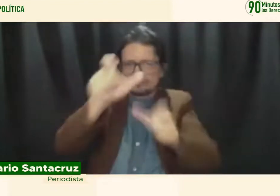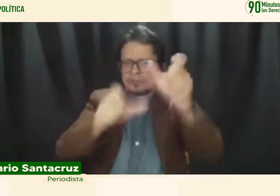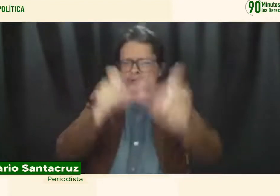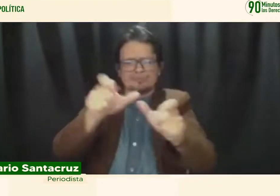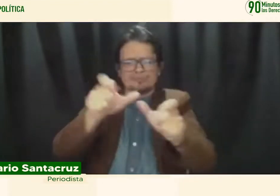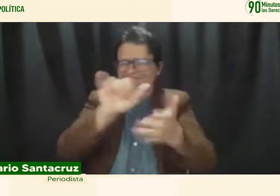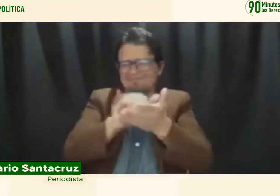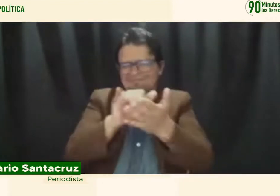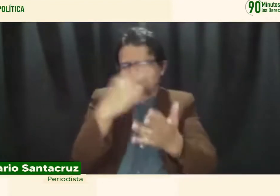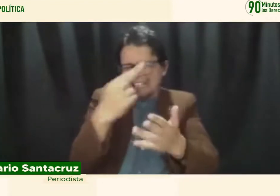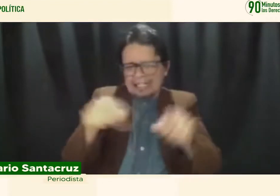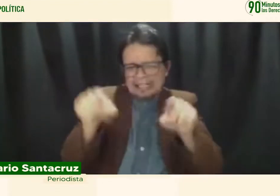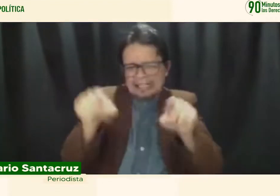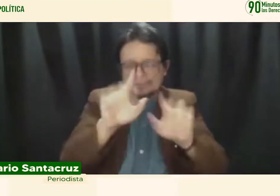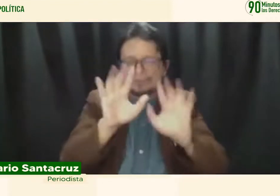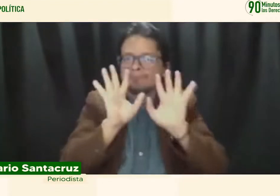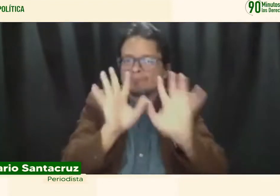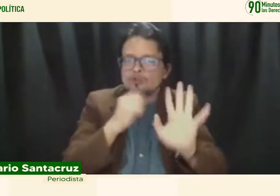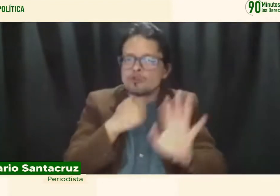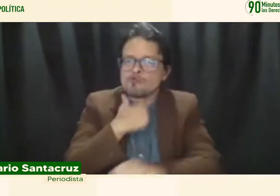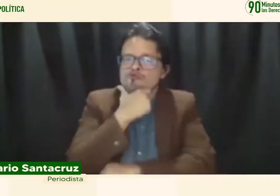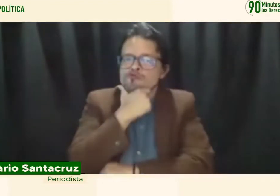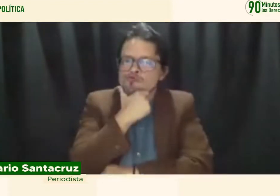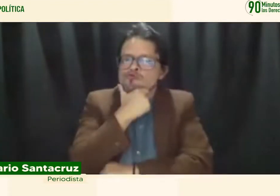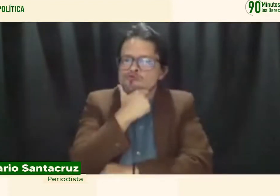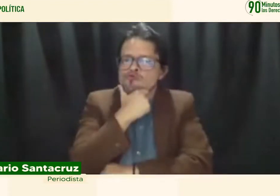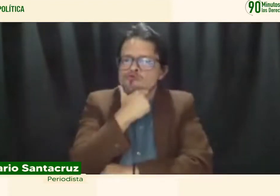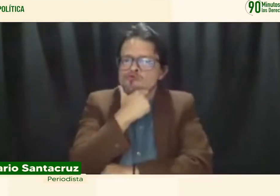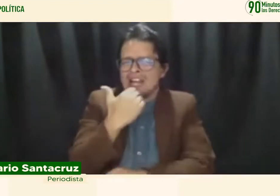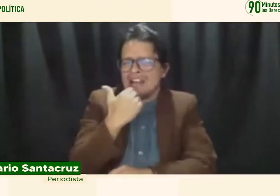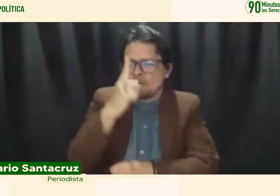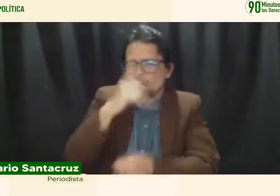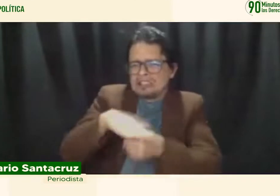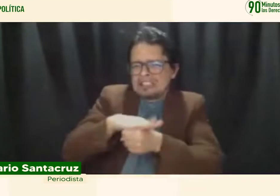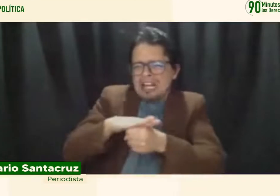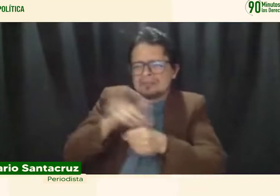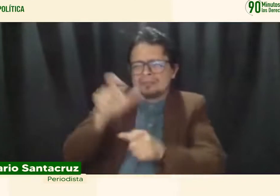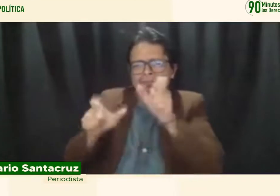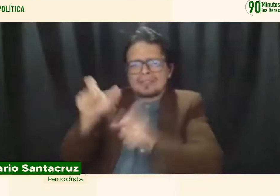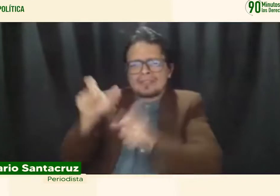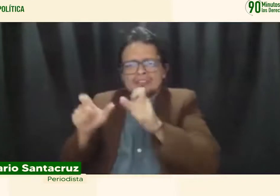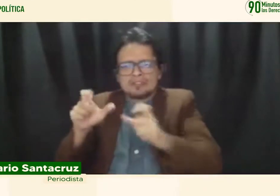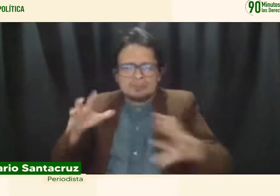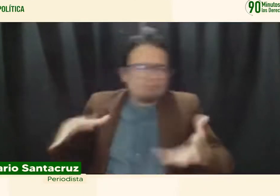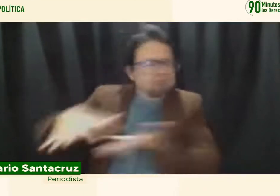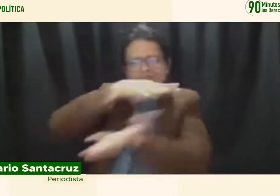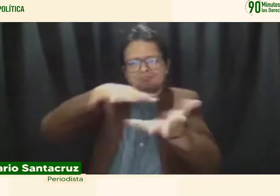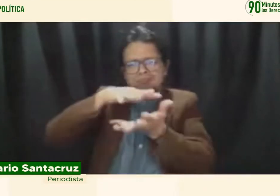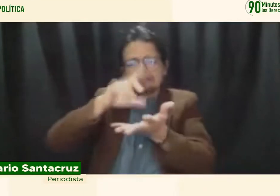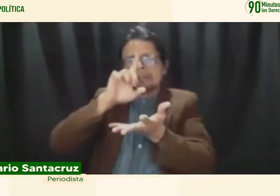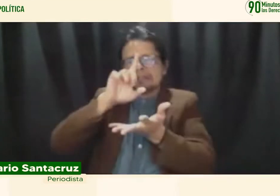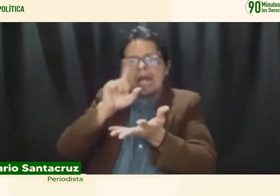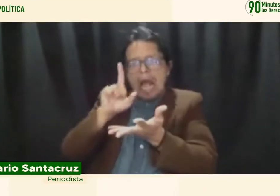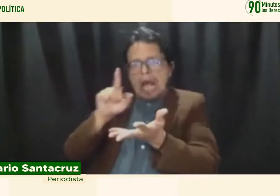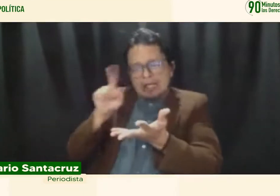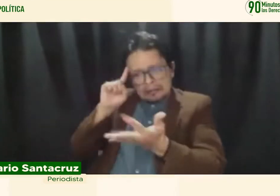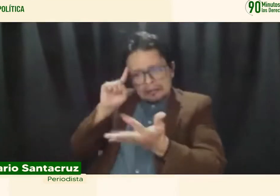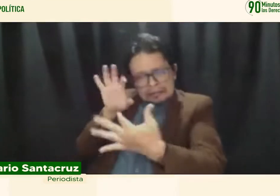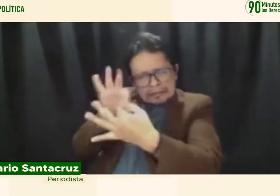entre todos en un espacio democrático ya es algo que hemos insistido bastante al respecto yo creo que en relación con la situación que